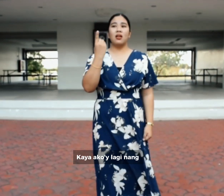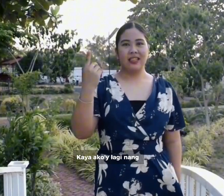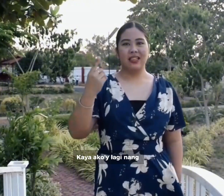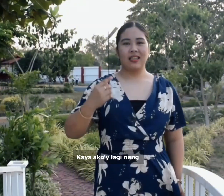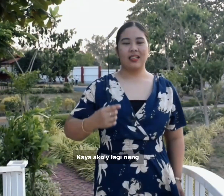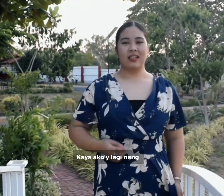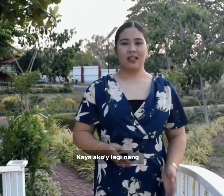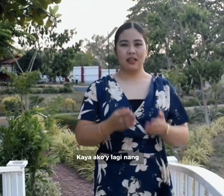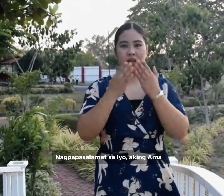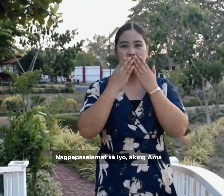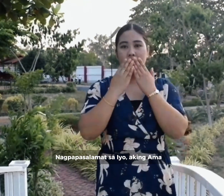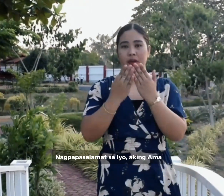nang